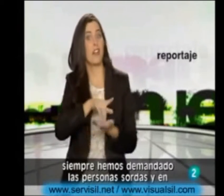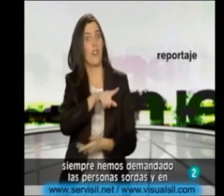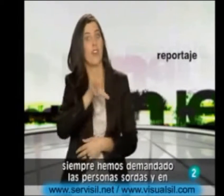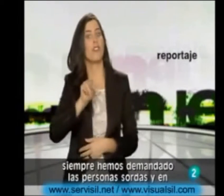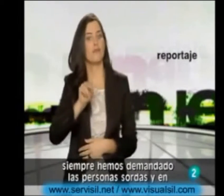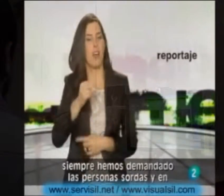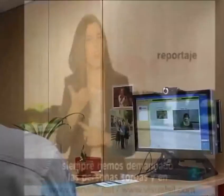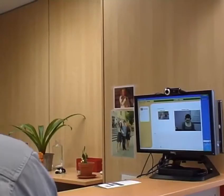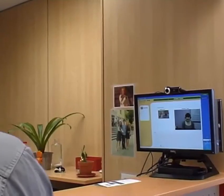personas sordas.